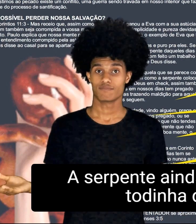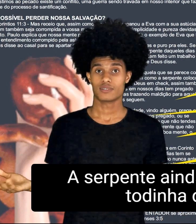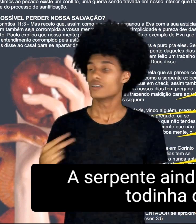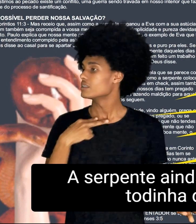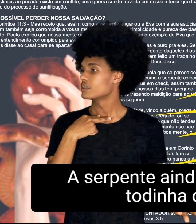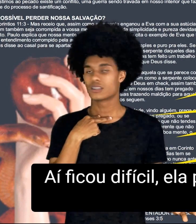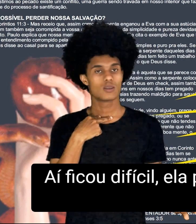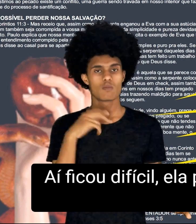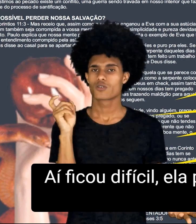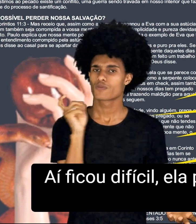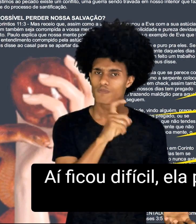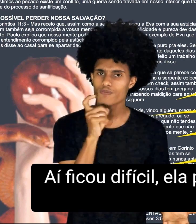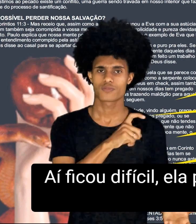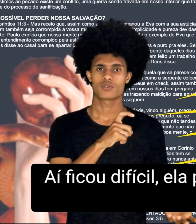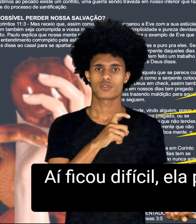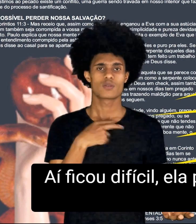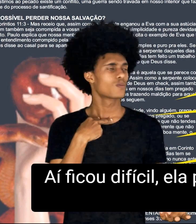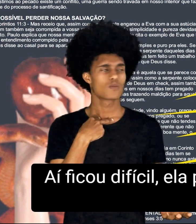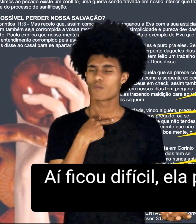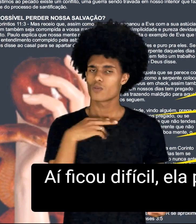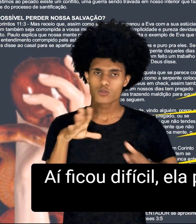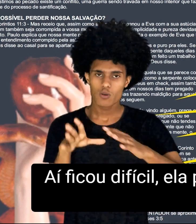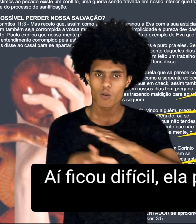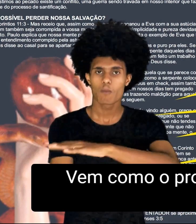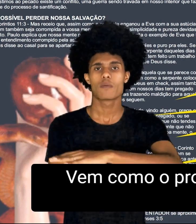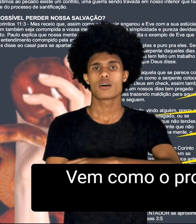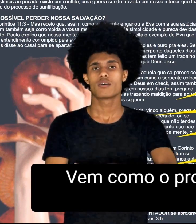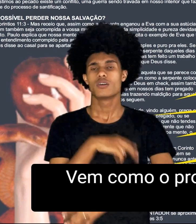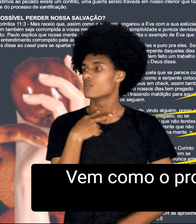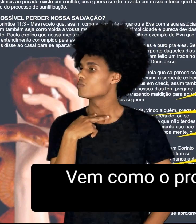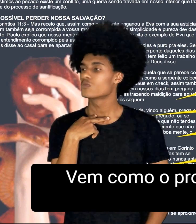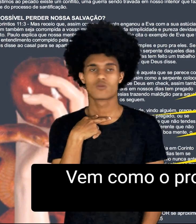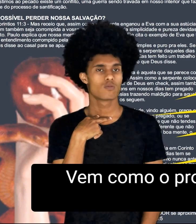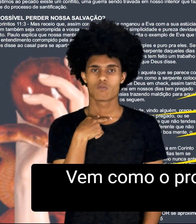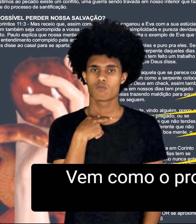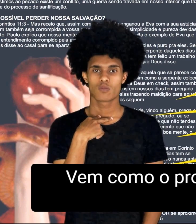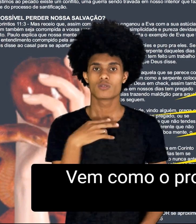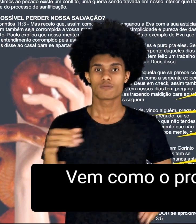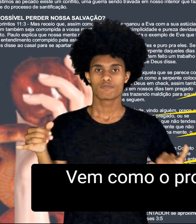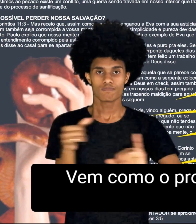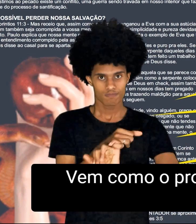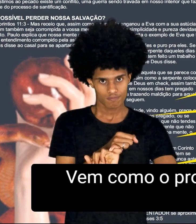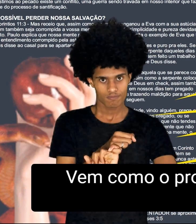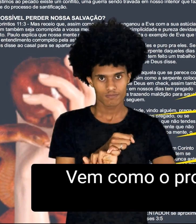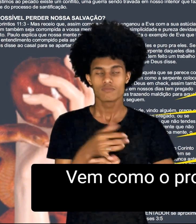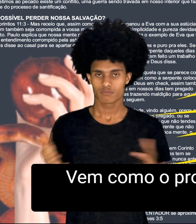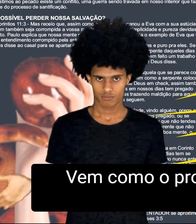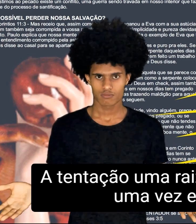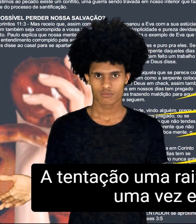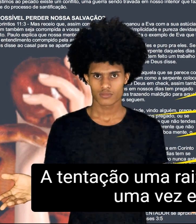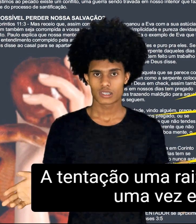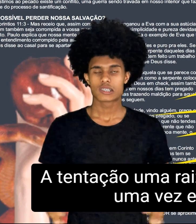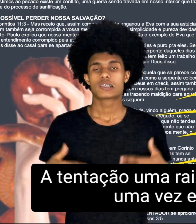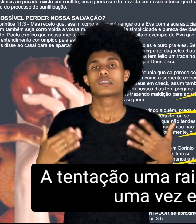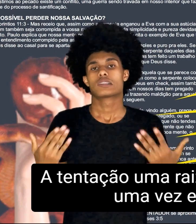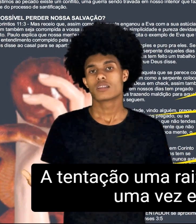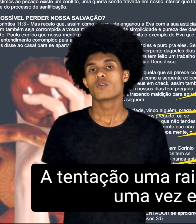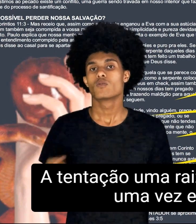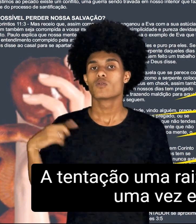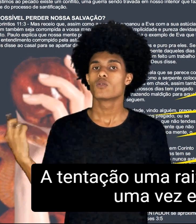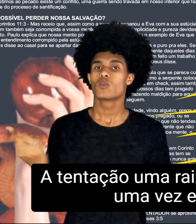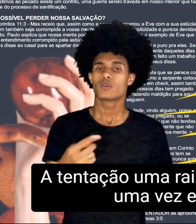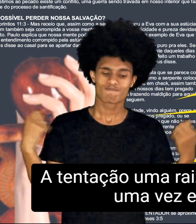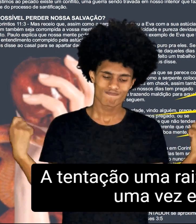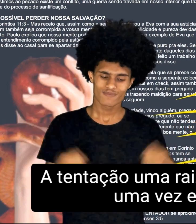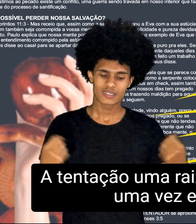da árvore para Eva. Aí ficou difícil, ela parou na frente do pecado. A tentação vem como processo e ela vai ganhando corpo. A tentação é uma raiz que se você não arranca de